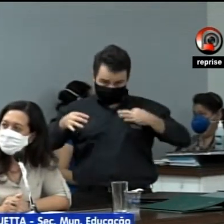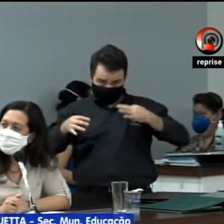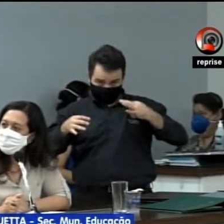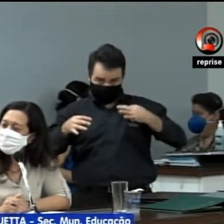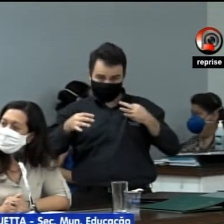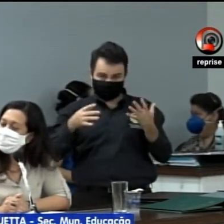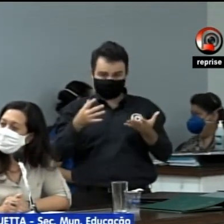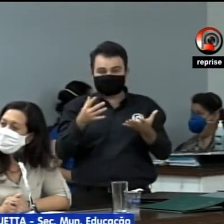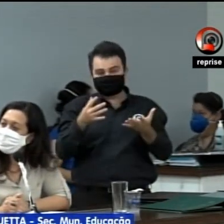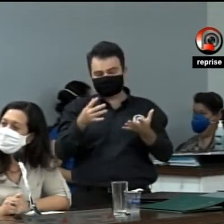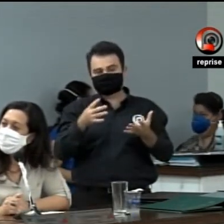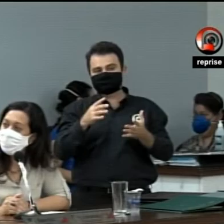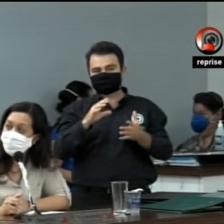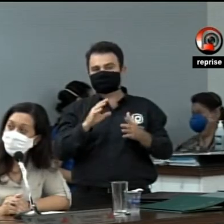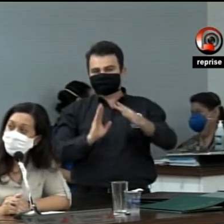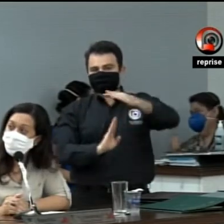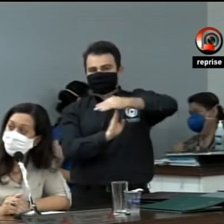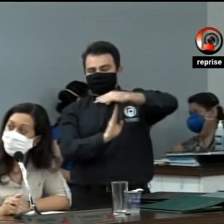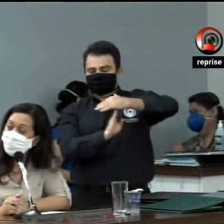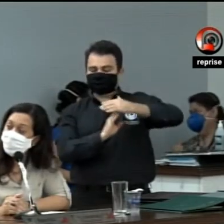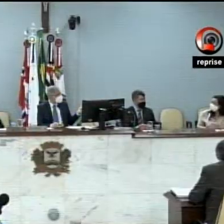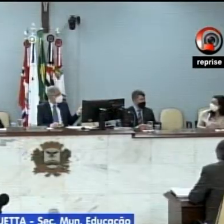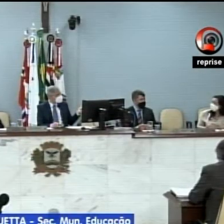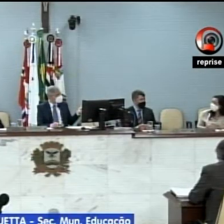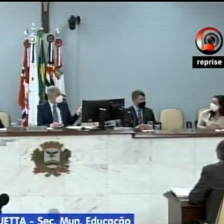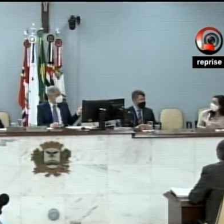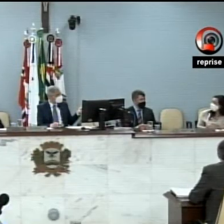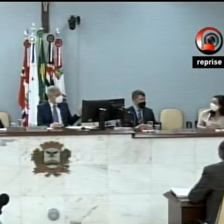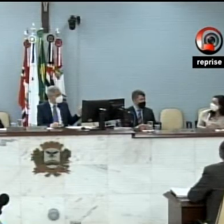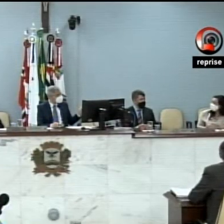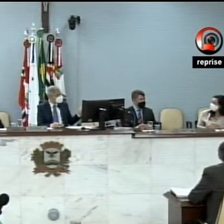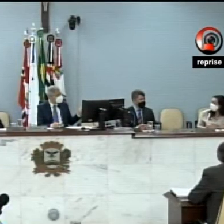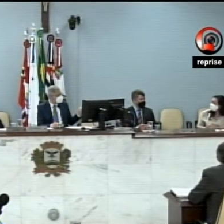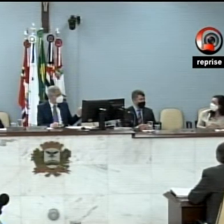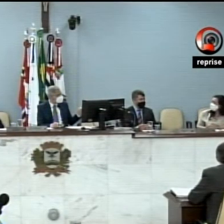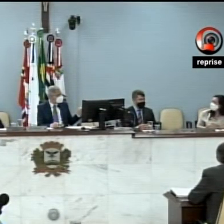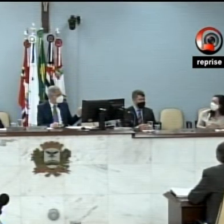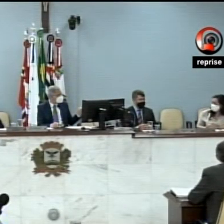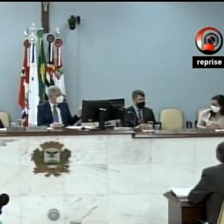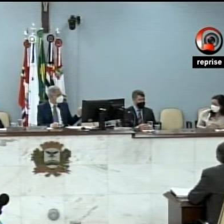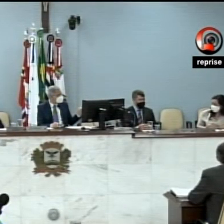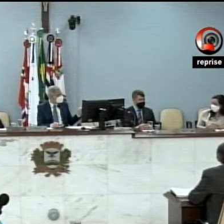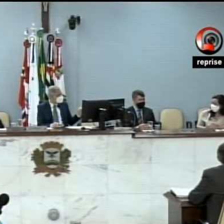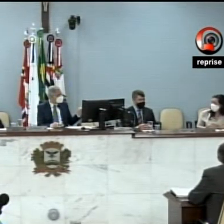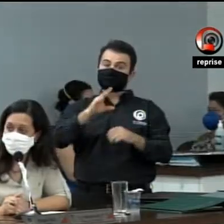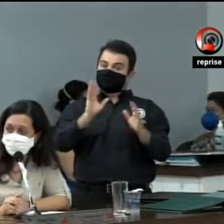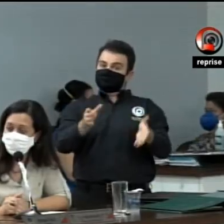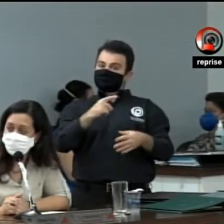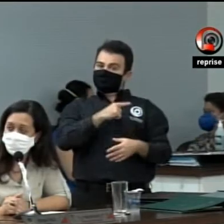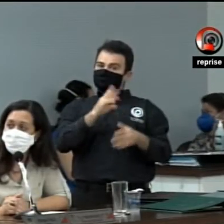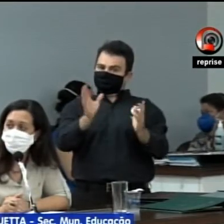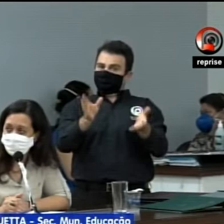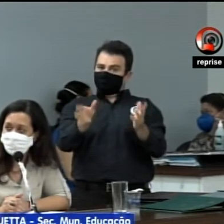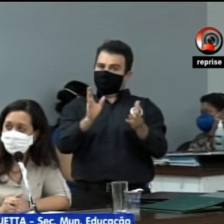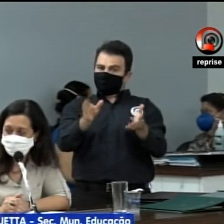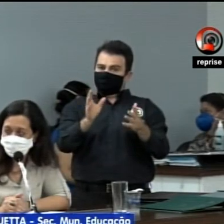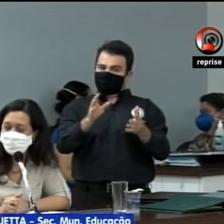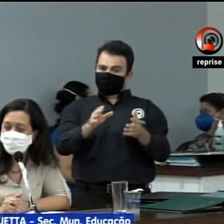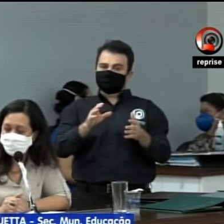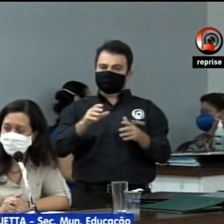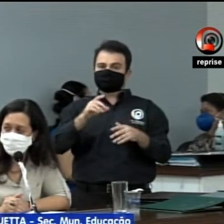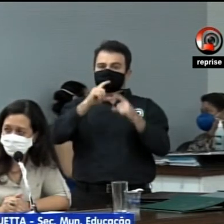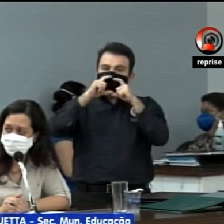vai acontecer? Oi? A compra das máscaras descartáveis, não? A gente tem um registro de preço de máscaras